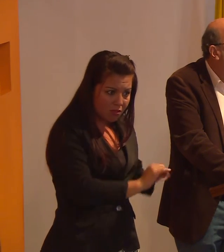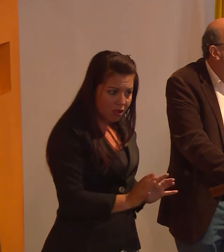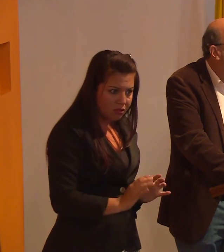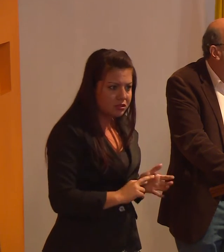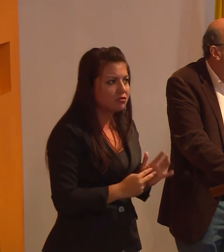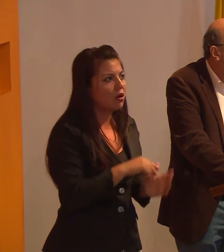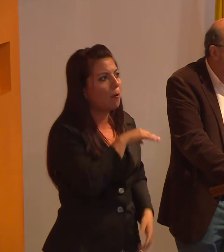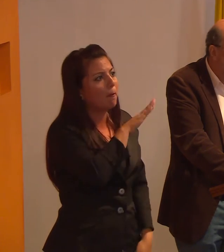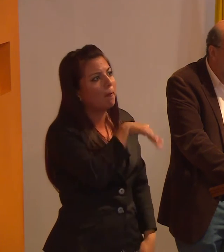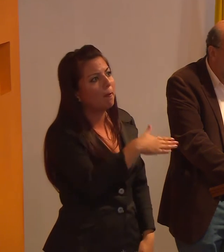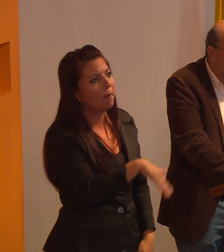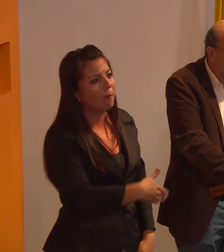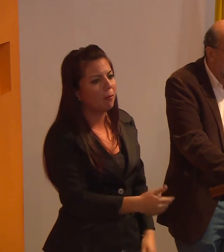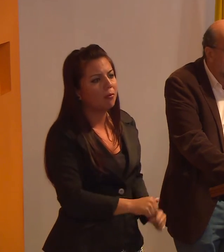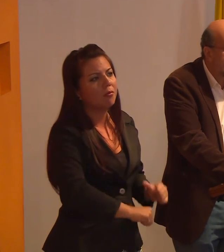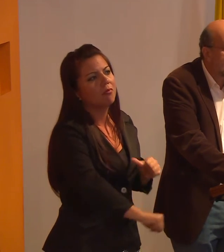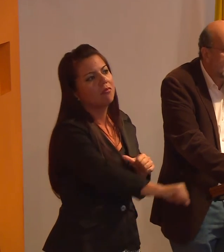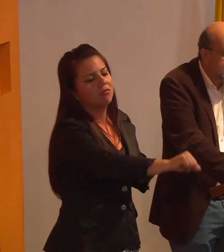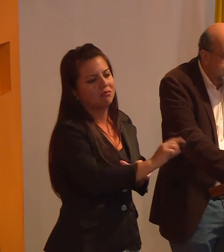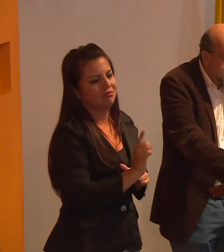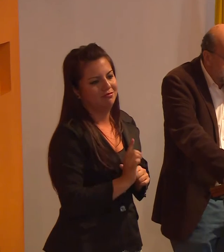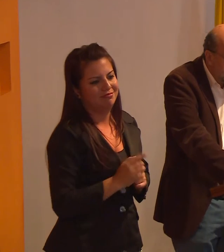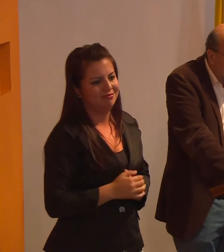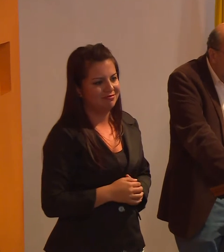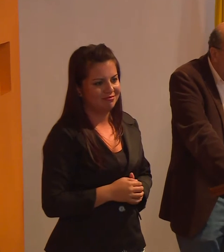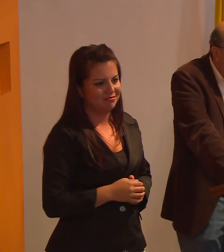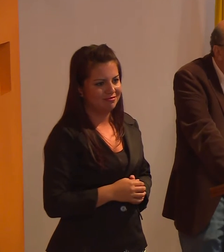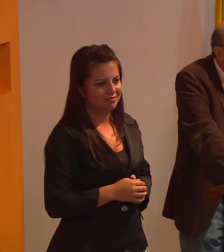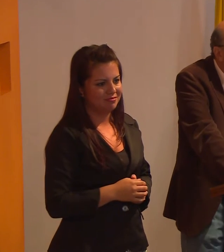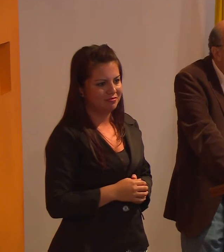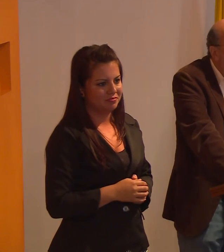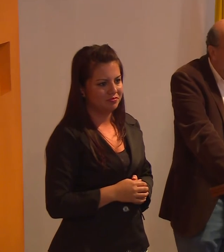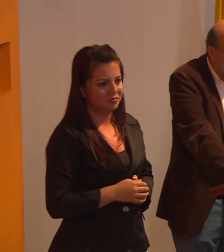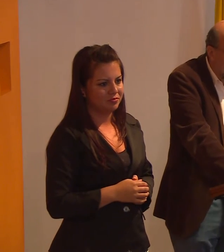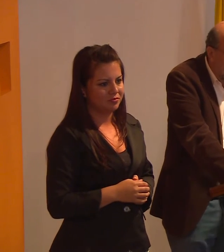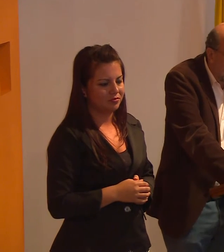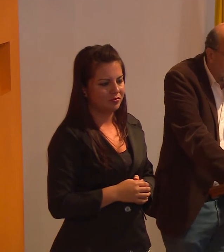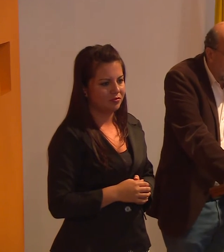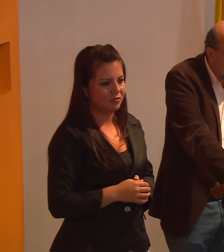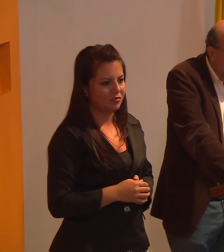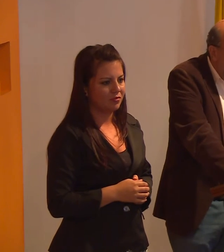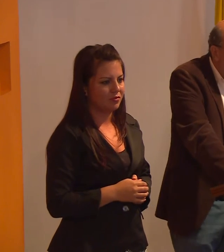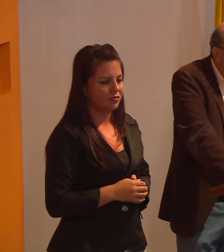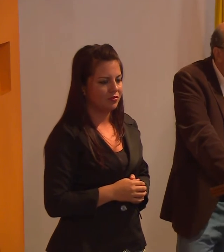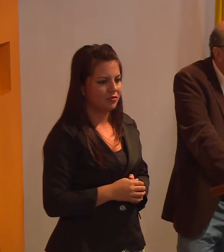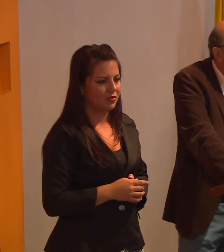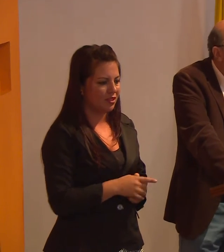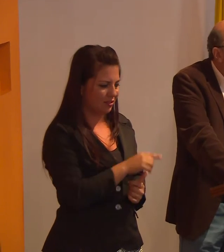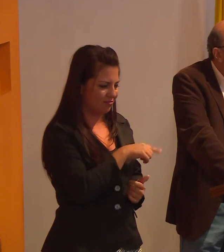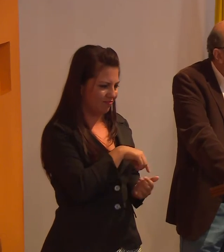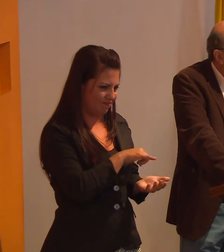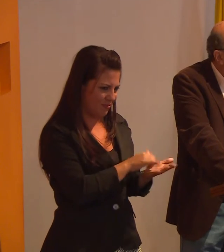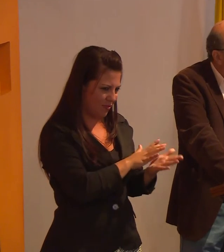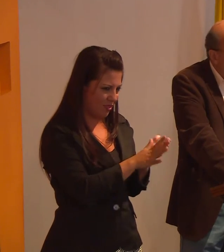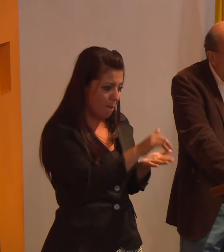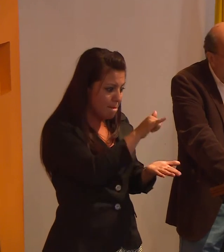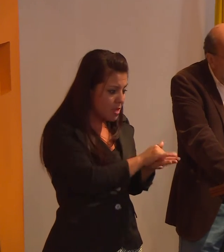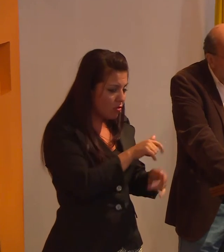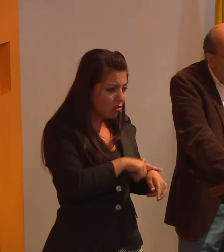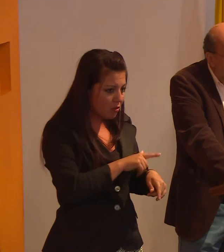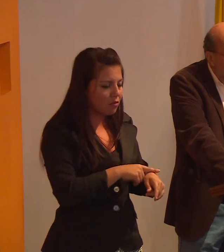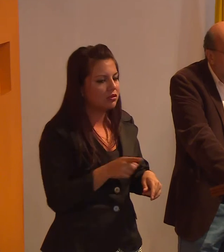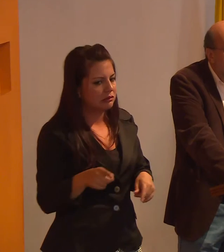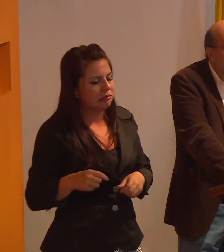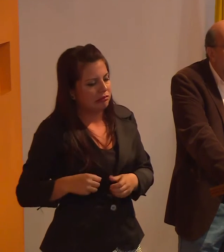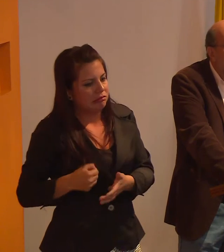quedarán vacías indefinidamente. En forma paralela, continuamos gestionando